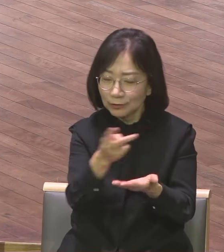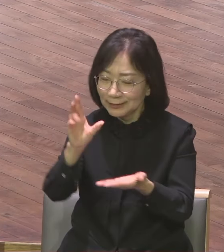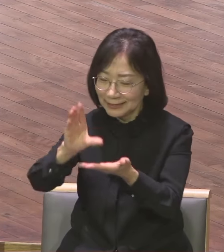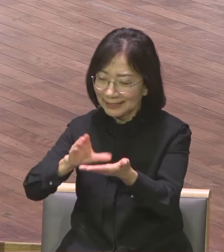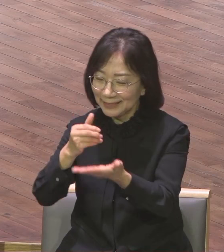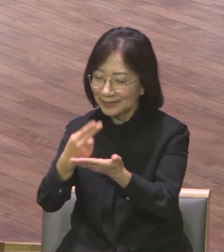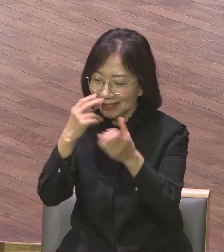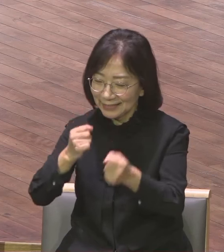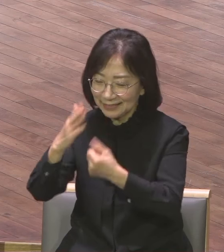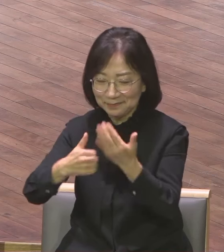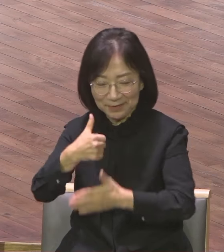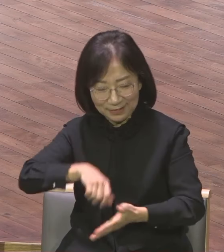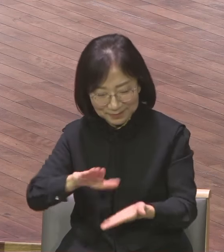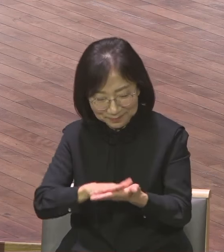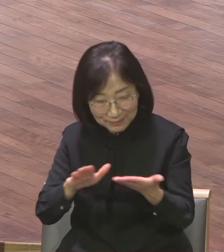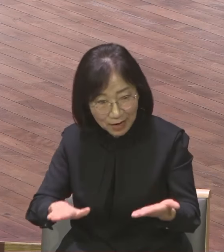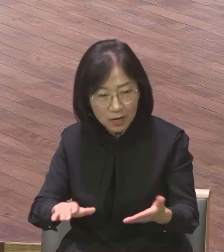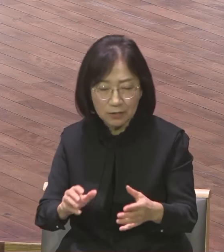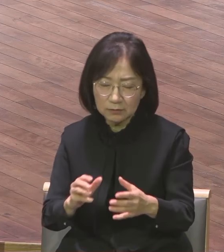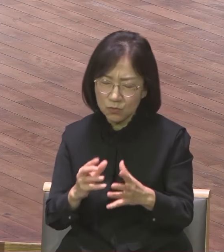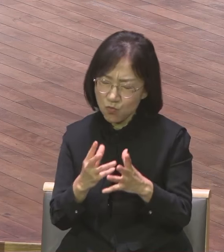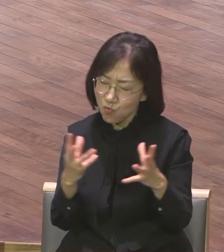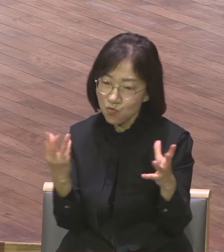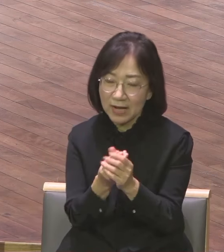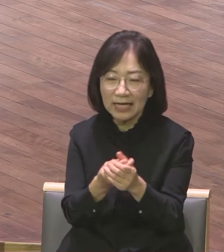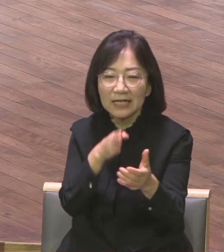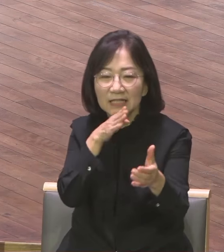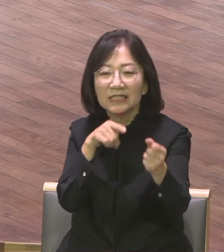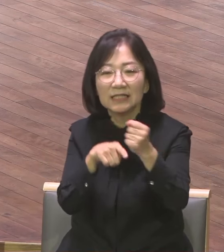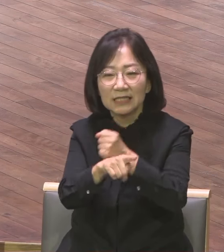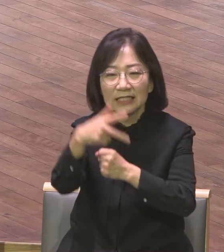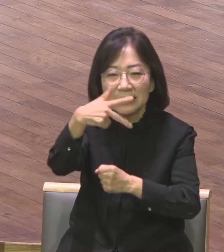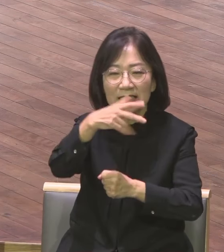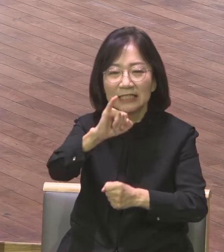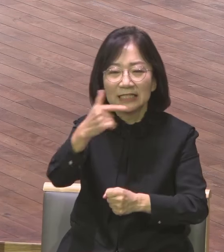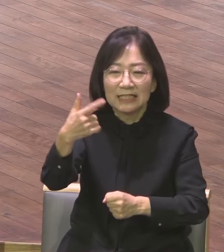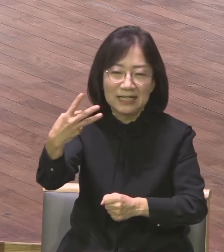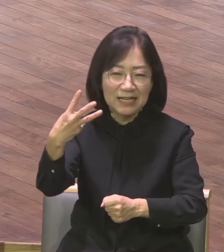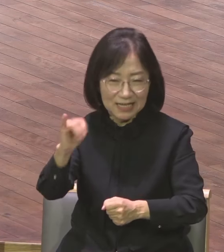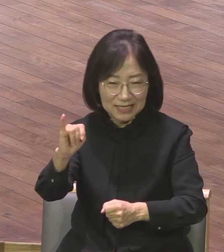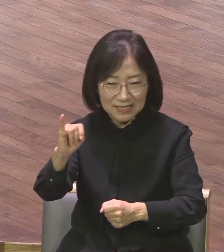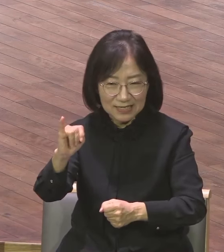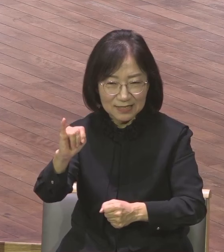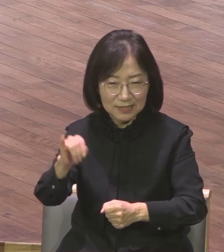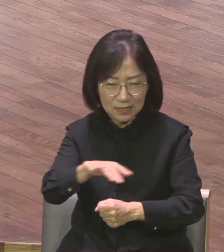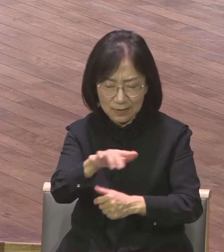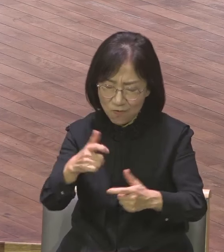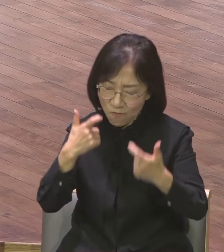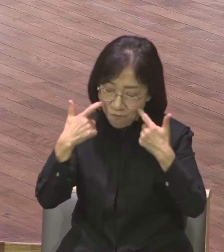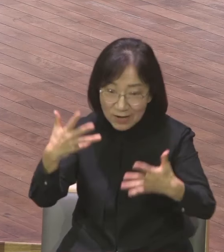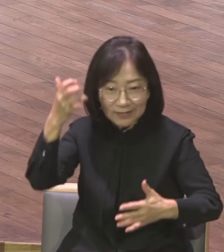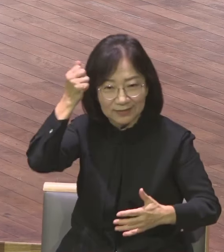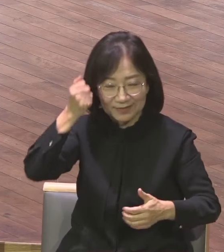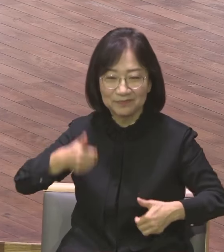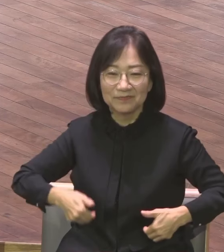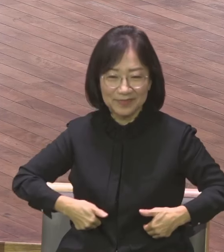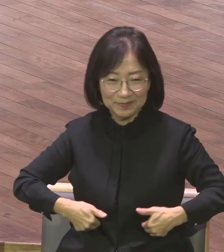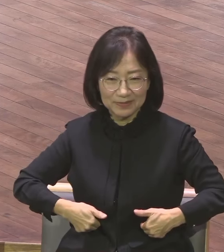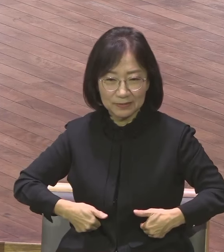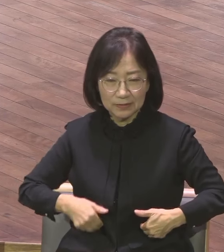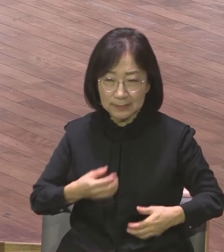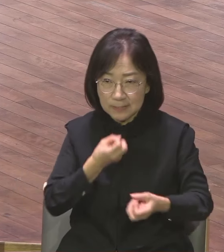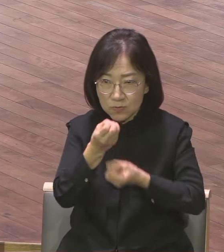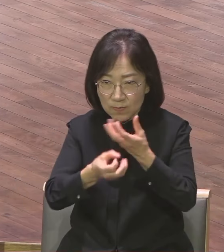절대 진리죠. 절대 진리. 절대 진리를 위해 우리는 굳건히 서 있어야 됩니다. 그 고백 위에 교회가